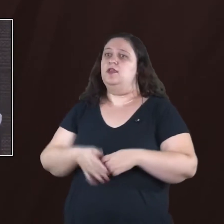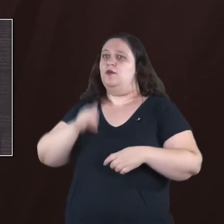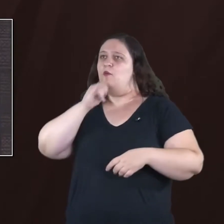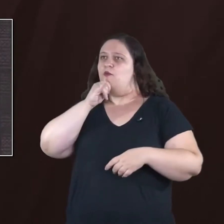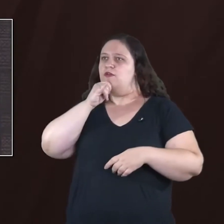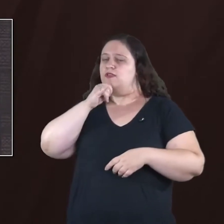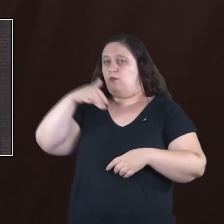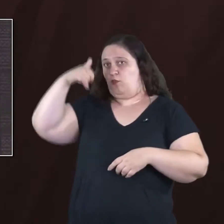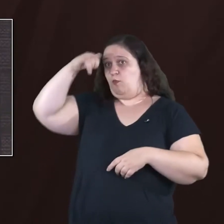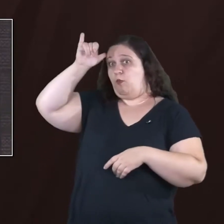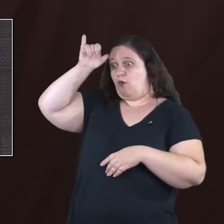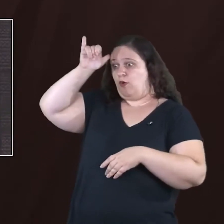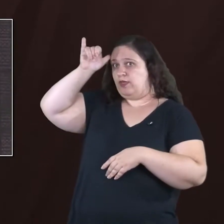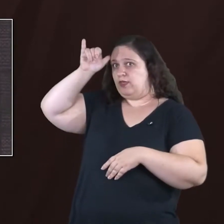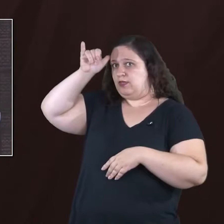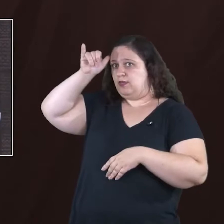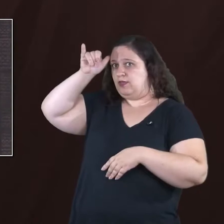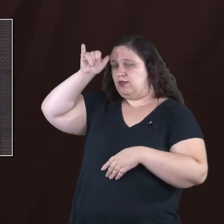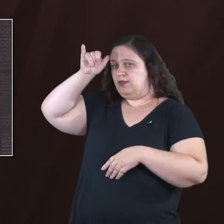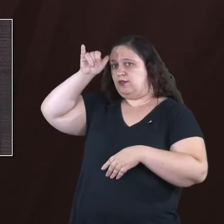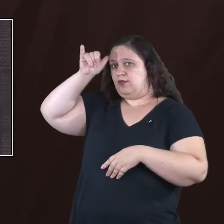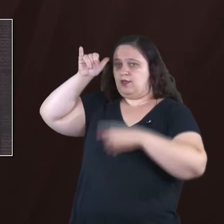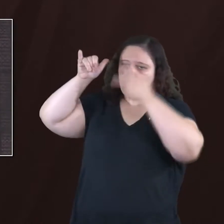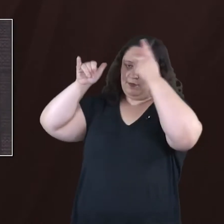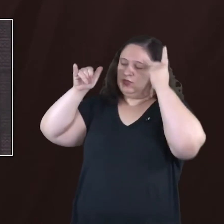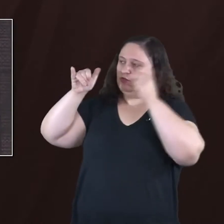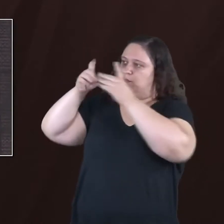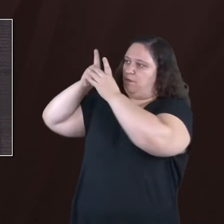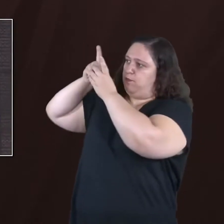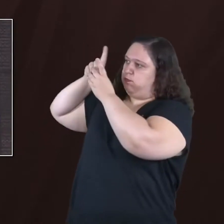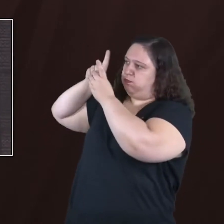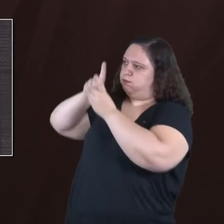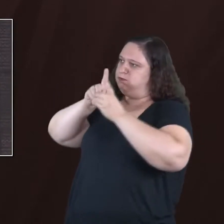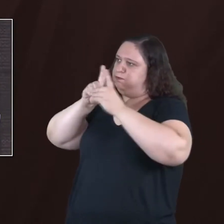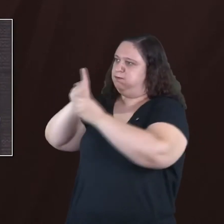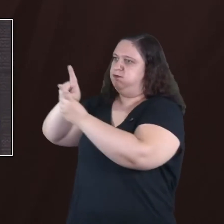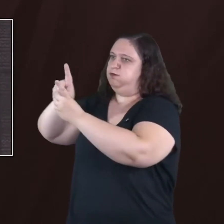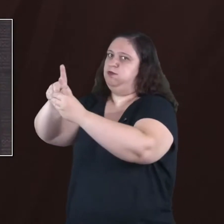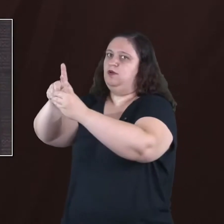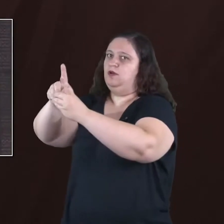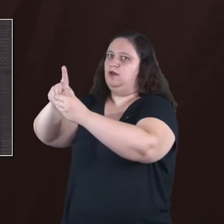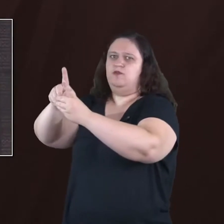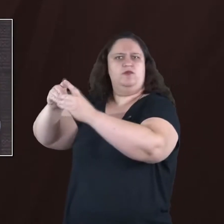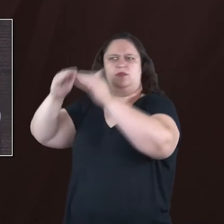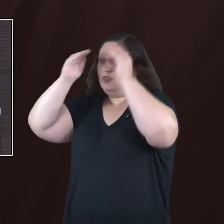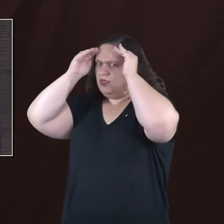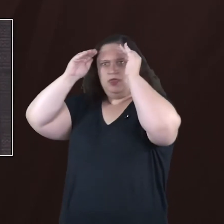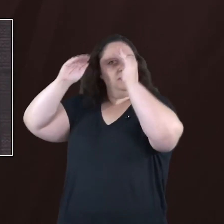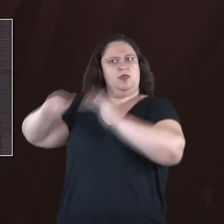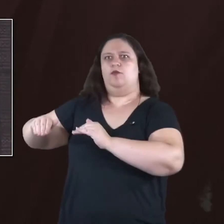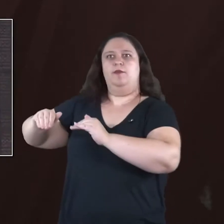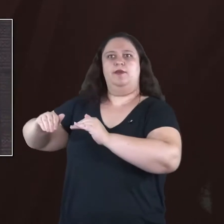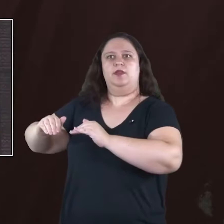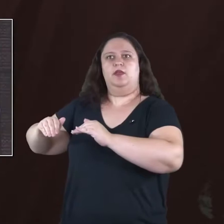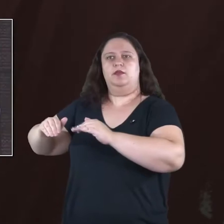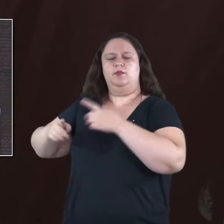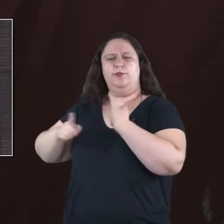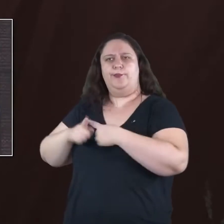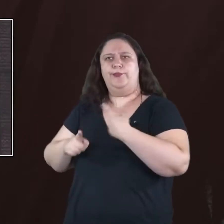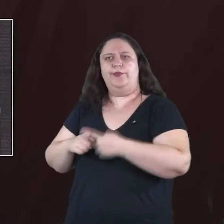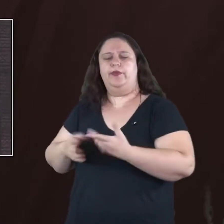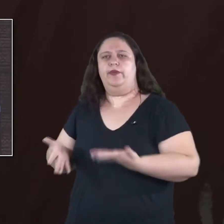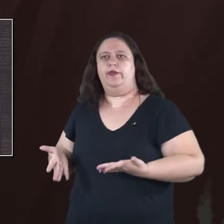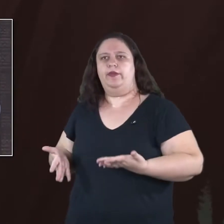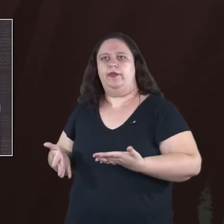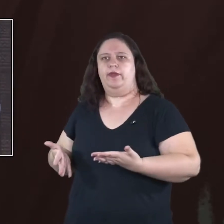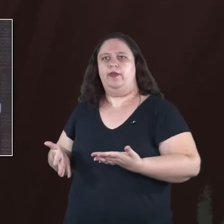está conduzindo você para trabalhar por ele, e você não entendeu ainda. Pare de